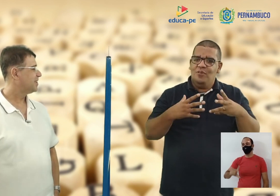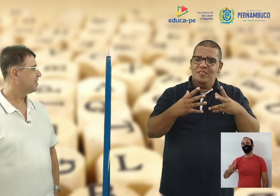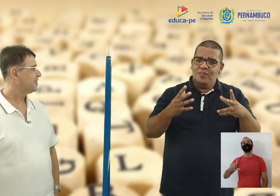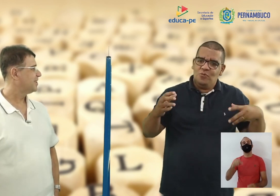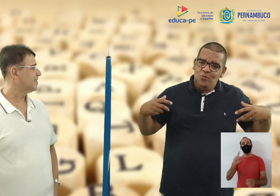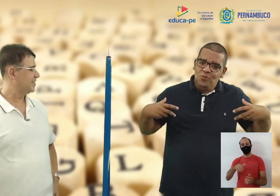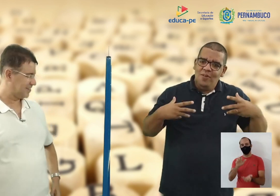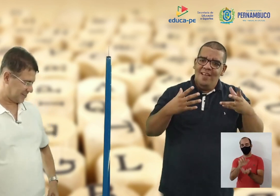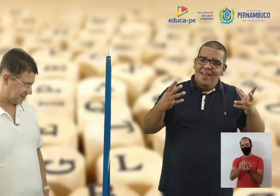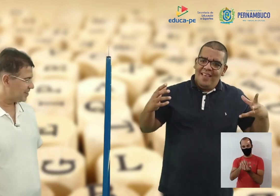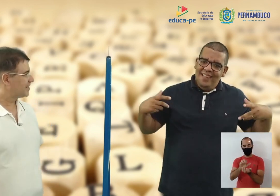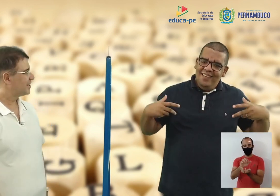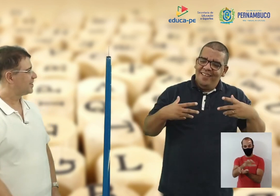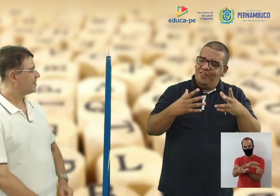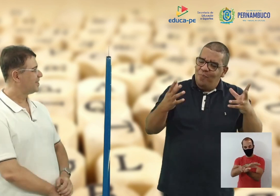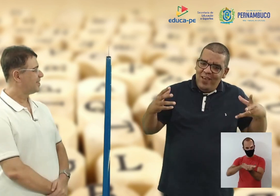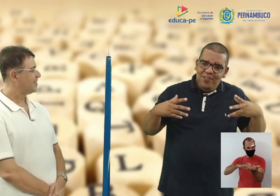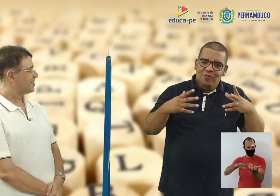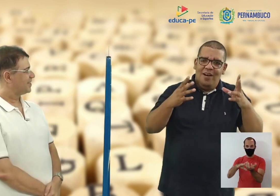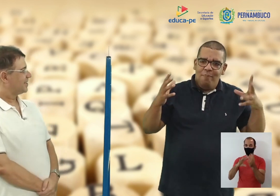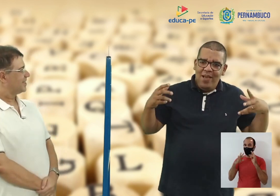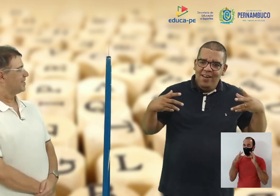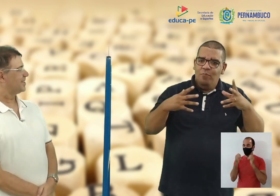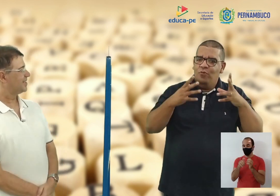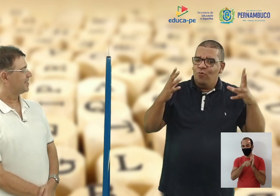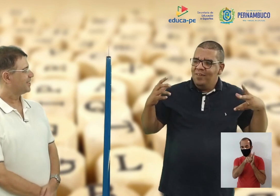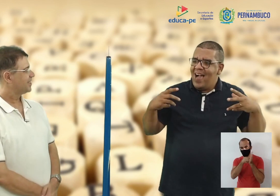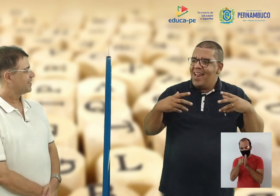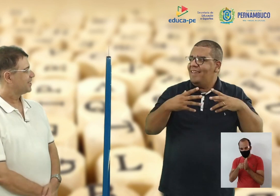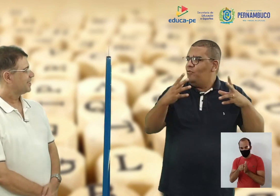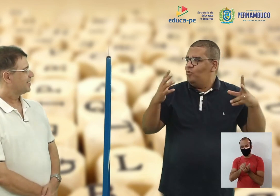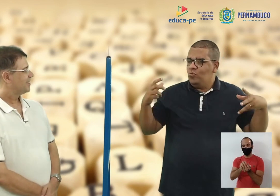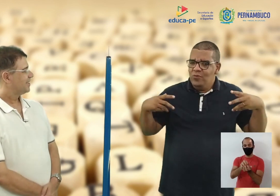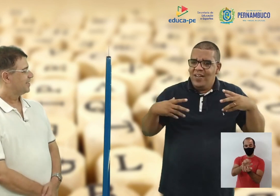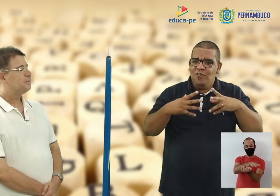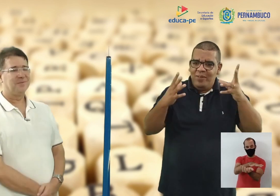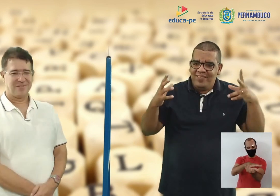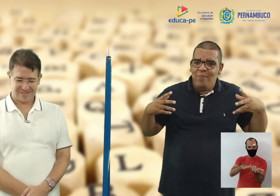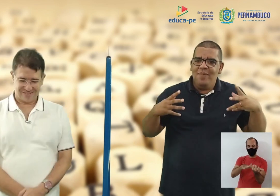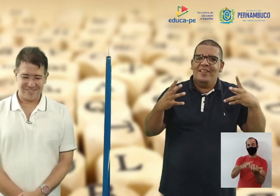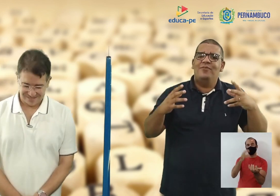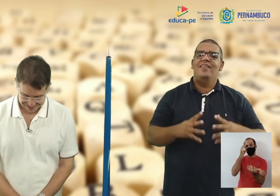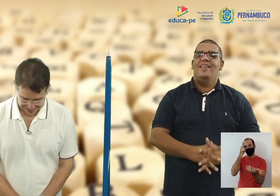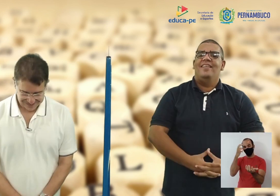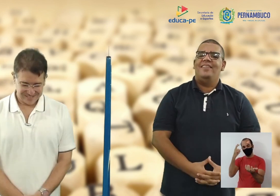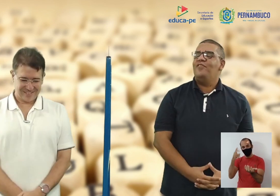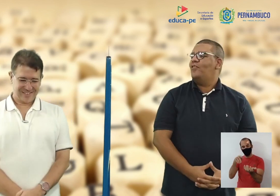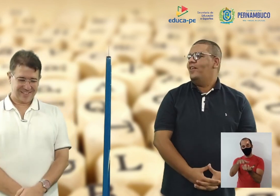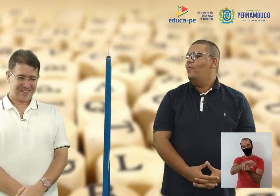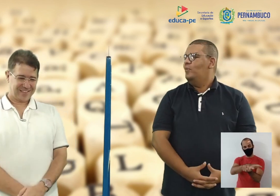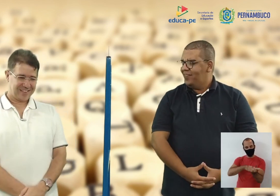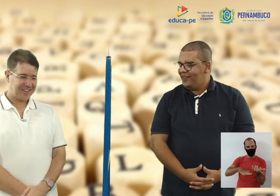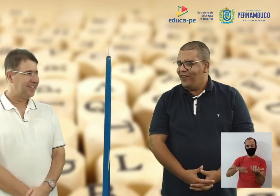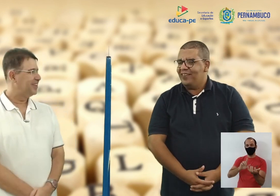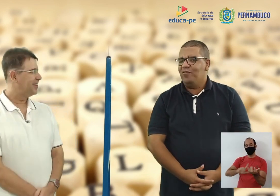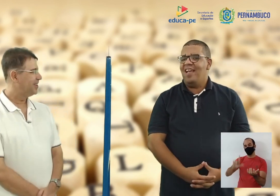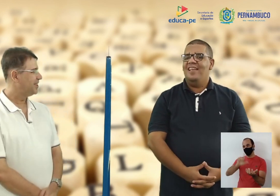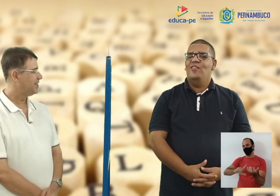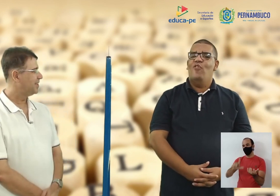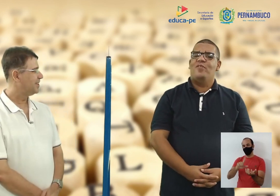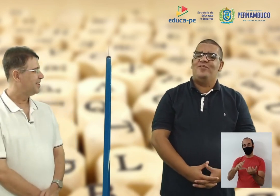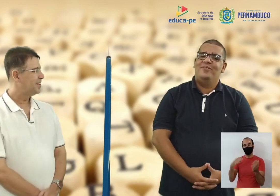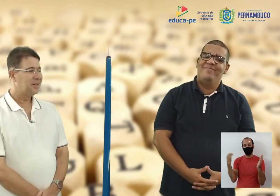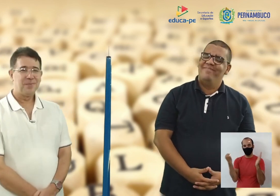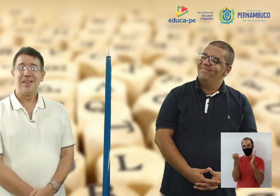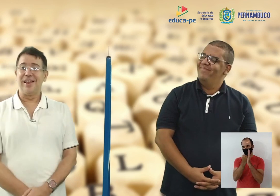como o senhor disse, tudo que diz respeito a Pernambuco na área da cultura, do pensamento, da história. Muita satisfação de estar aqui